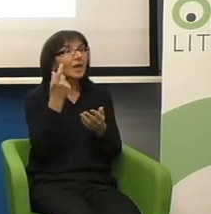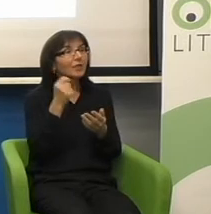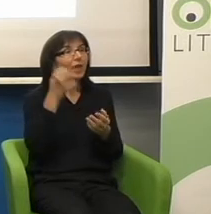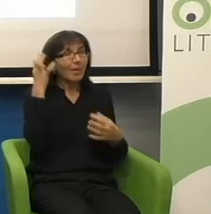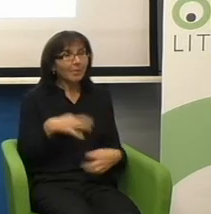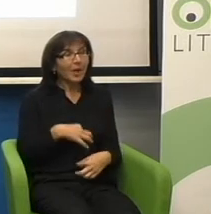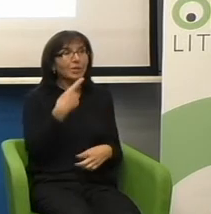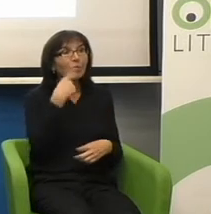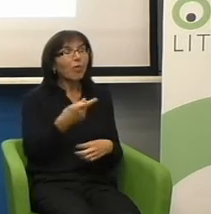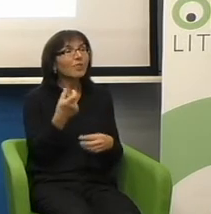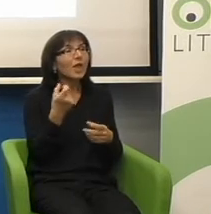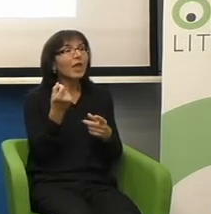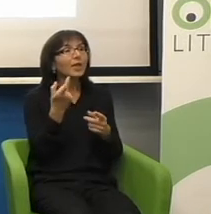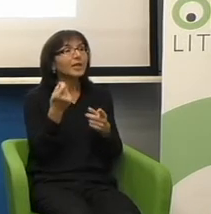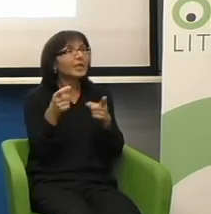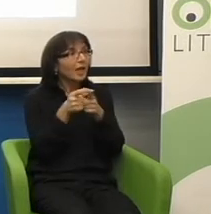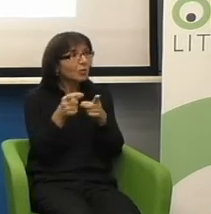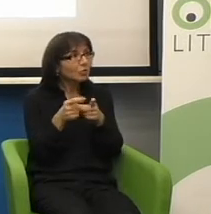słów powie.